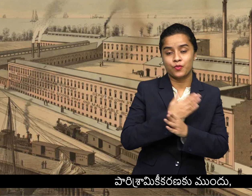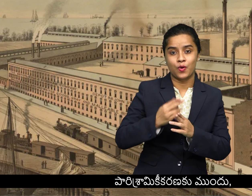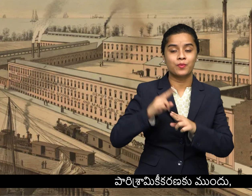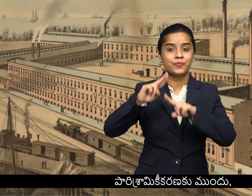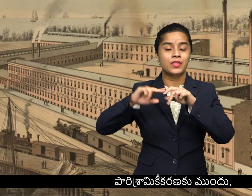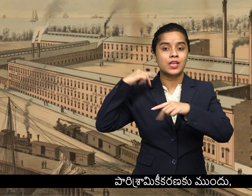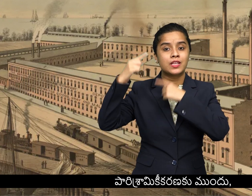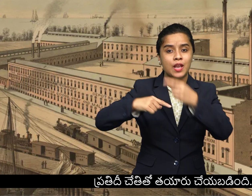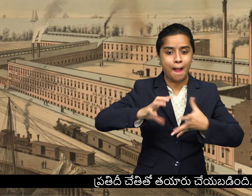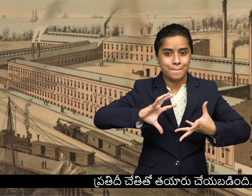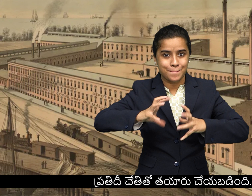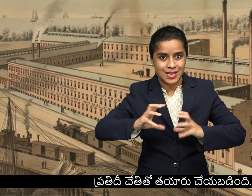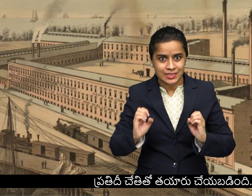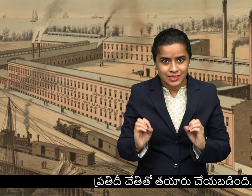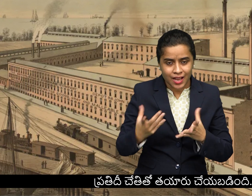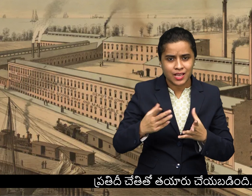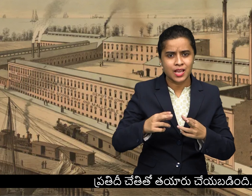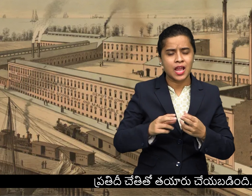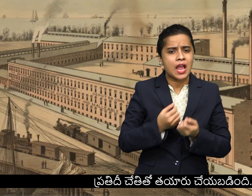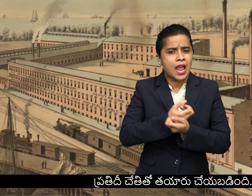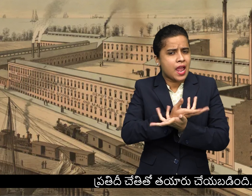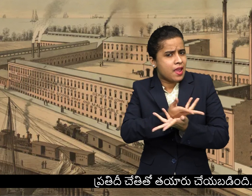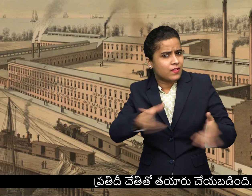పారిశ్రామికీకరణకు ముందు ప్రతిదీ చేతితో తయారు చేయబడింది.